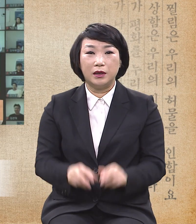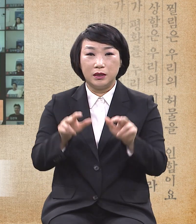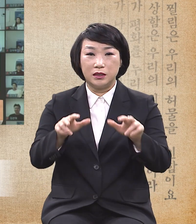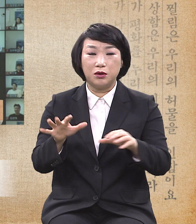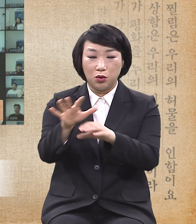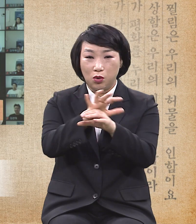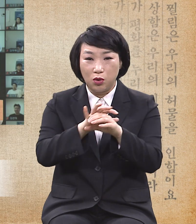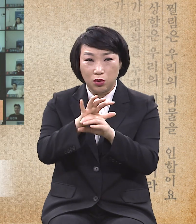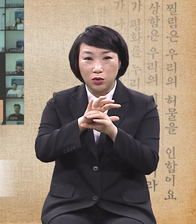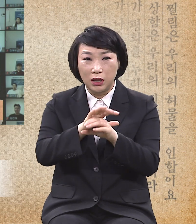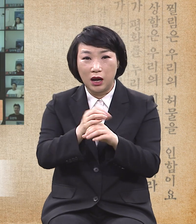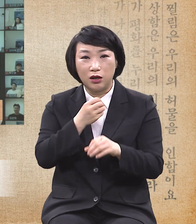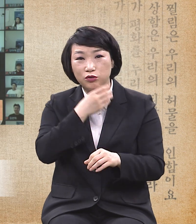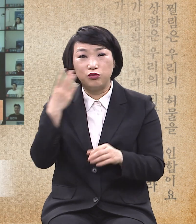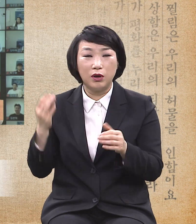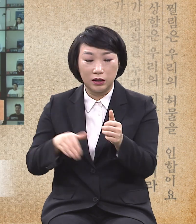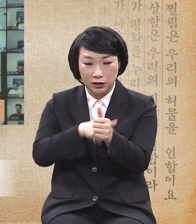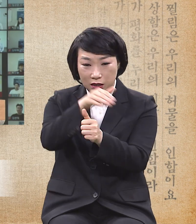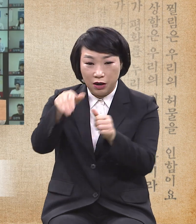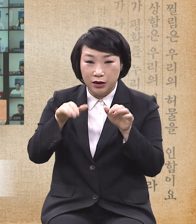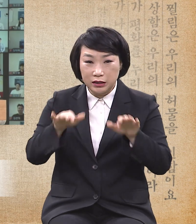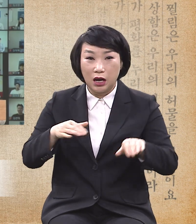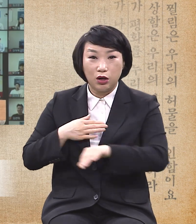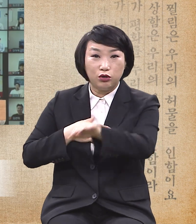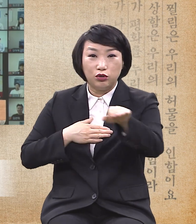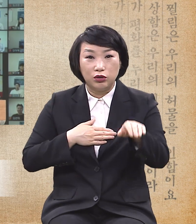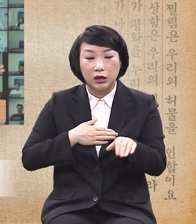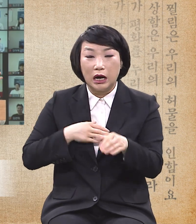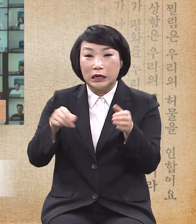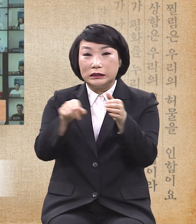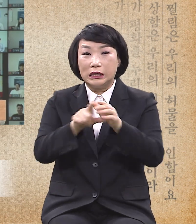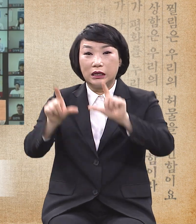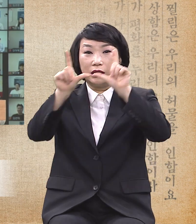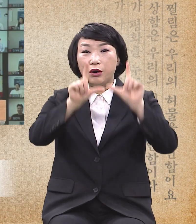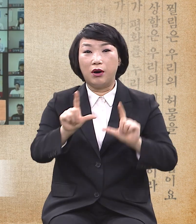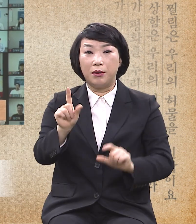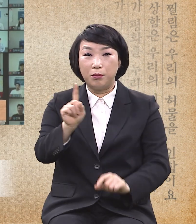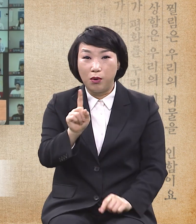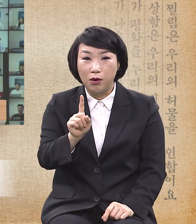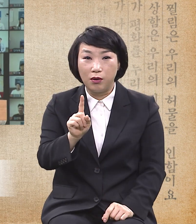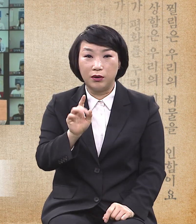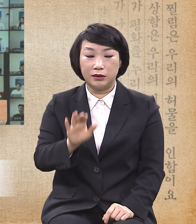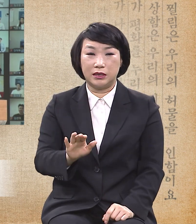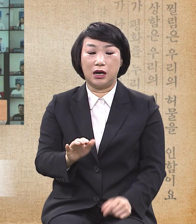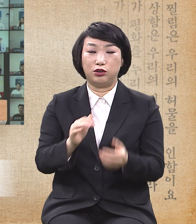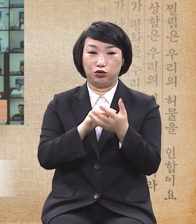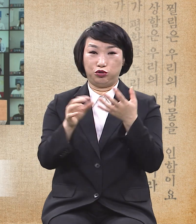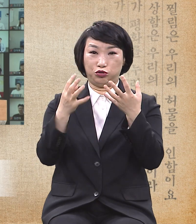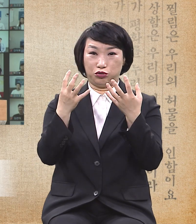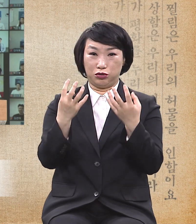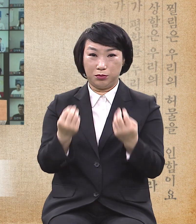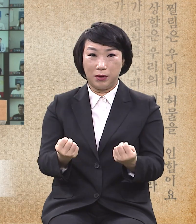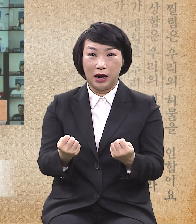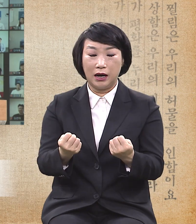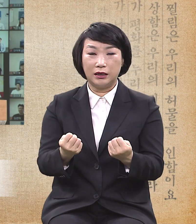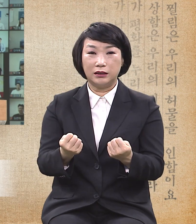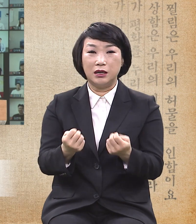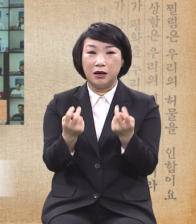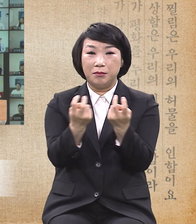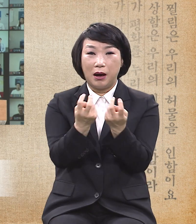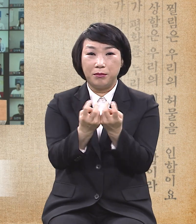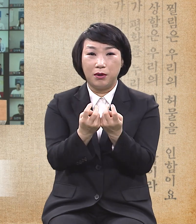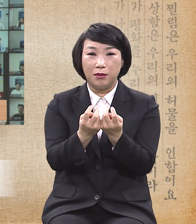코로나 팬데믹 시대에 우리가 어떻게 신앙생활을 할 것이냐는 수많은